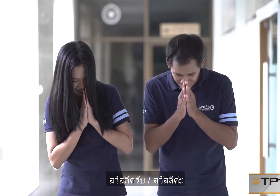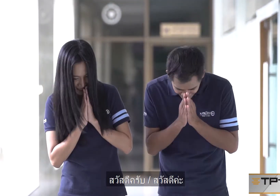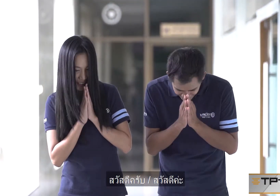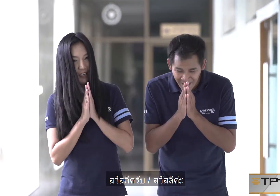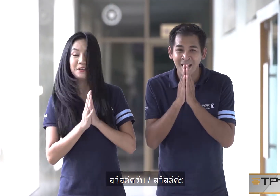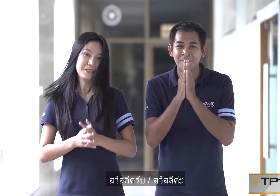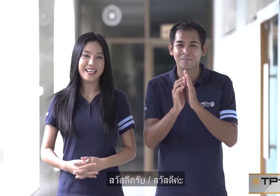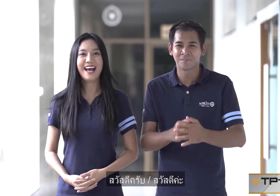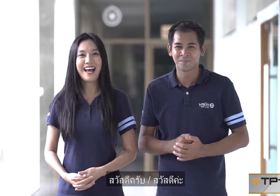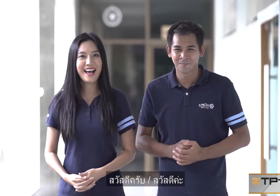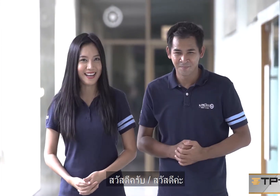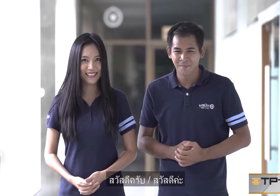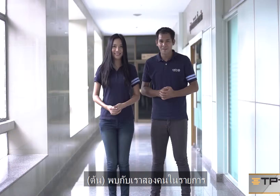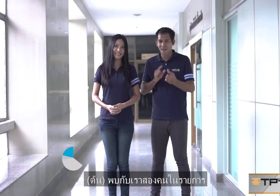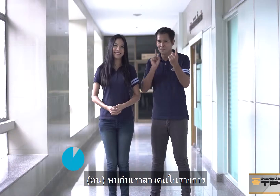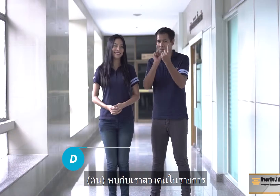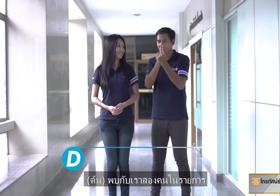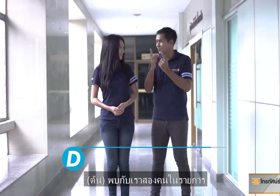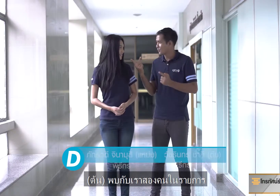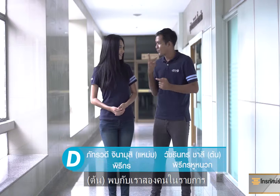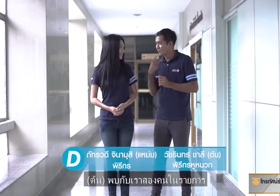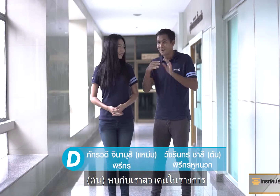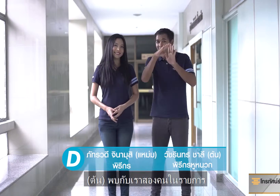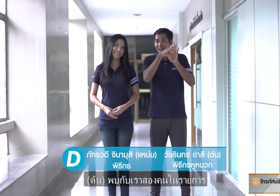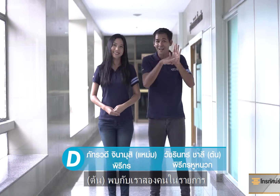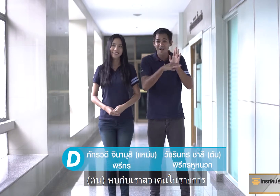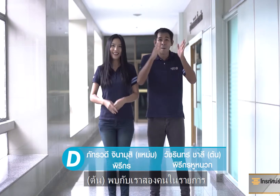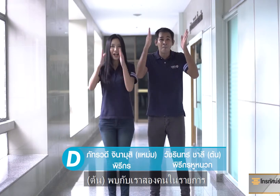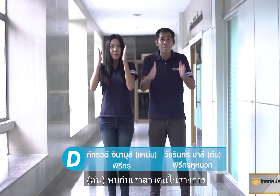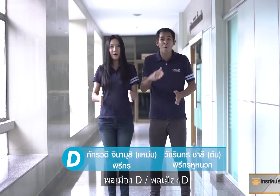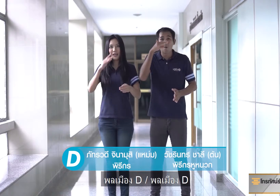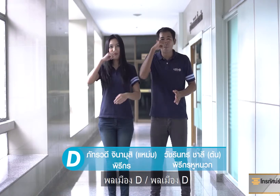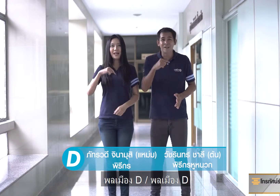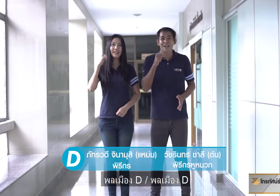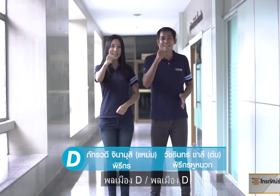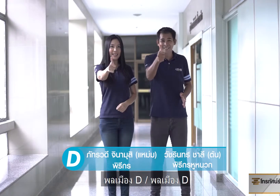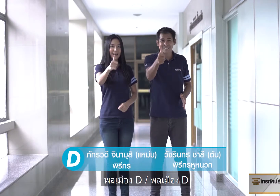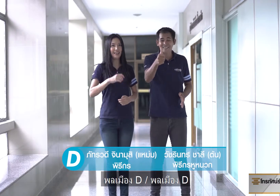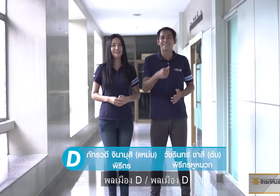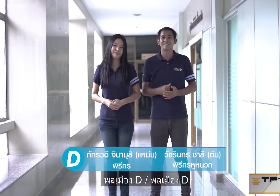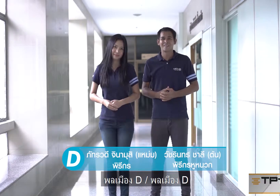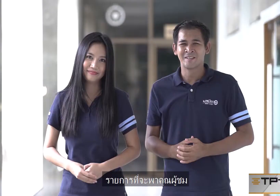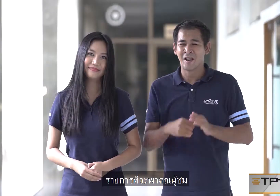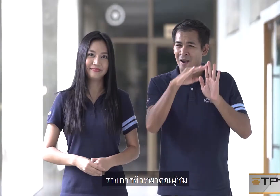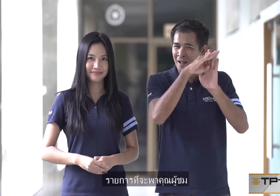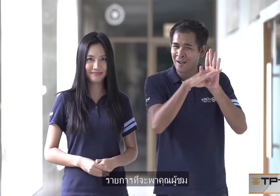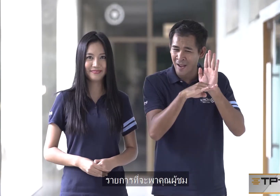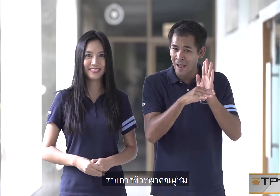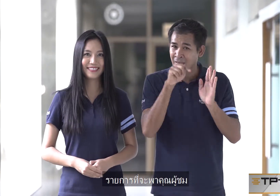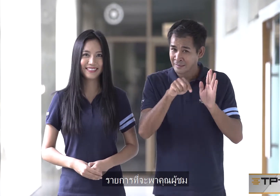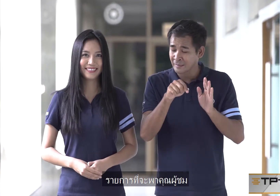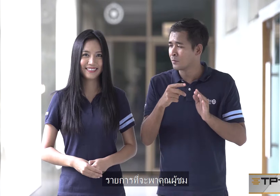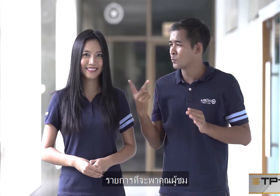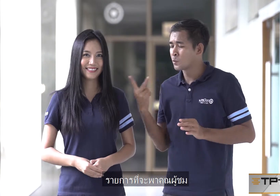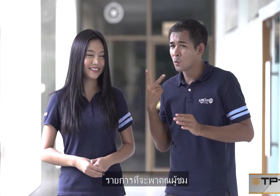สวัสดีครับ สวัสดีค่ะ พบกับเราสองคนในรายการ พลเมืองดี รายการที่จะ